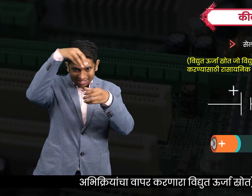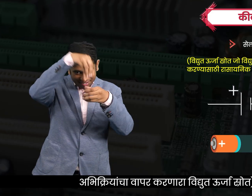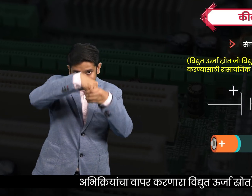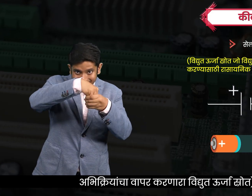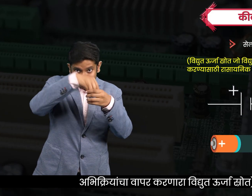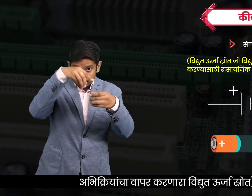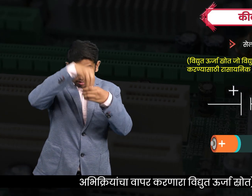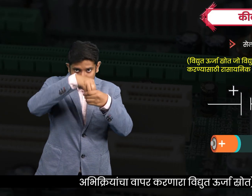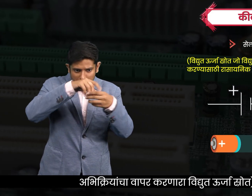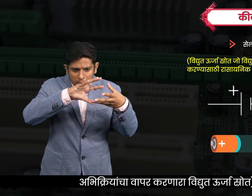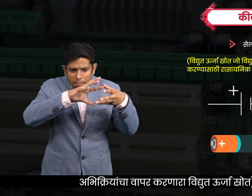विद्युत ऊर्जा स्रोत.